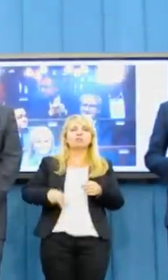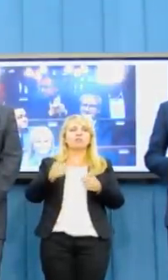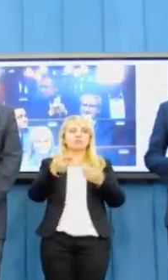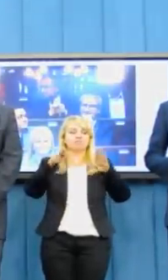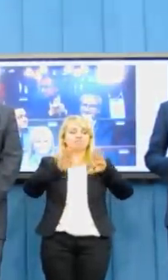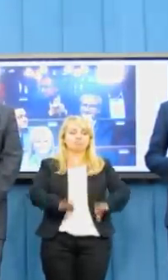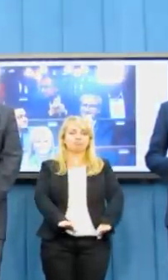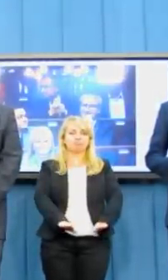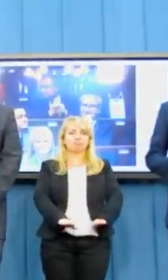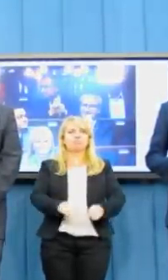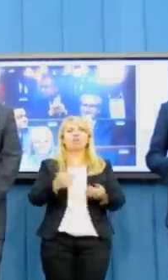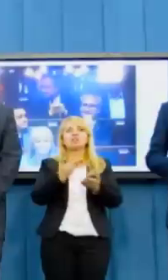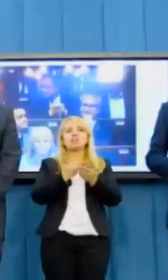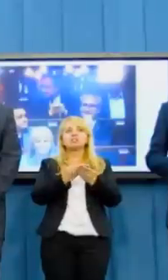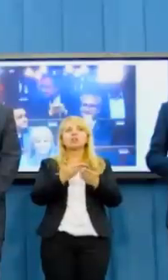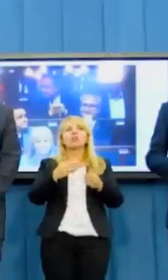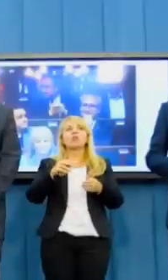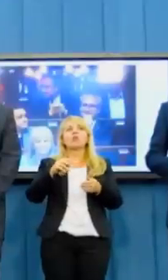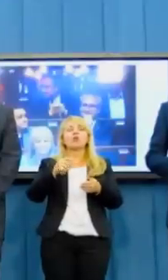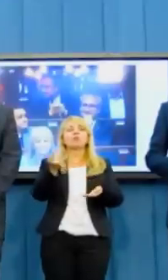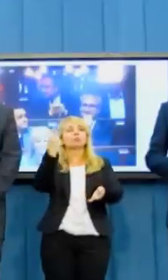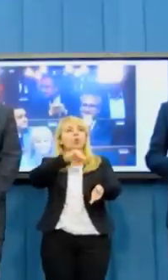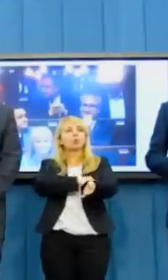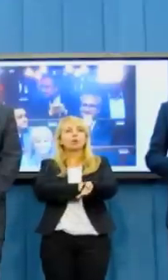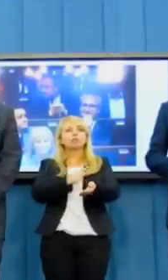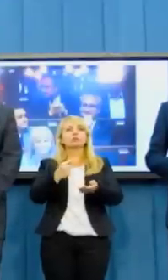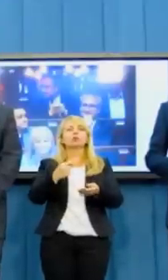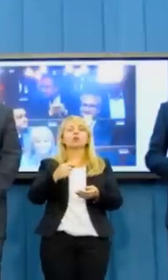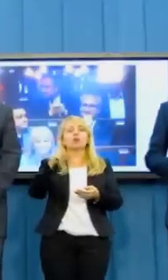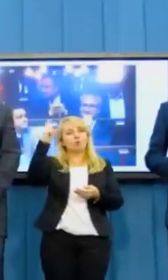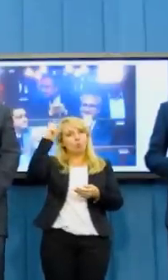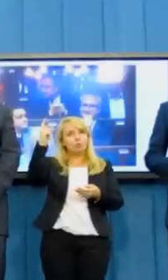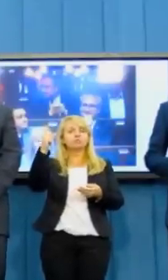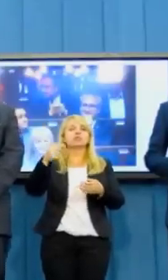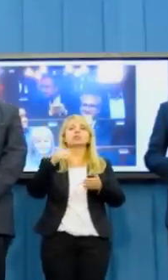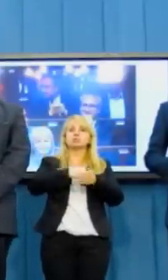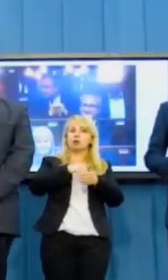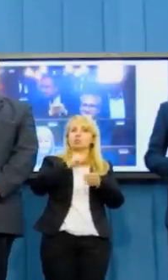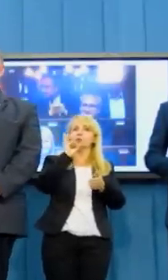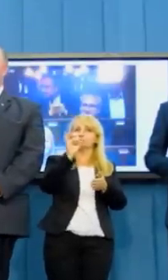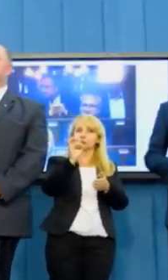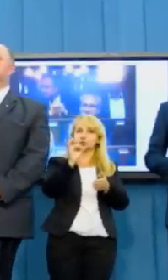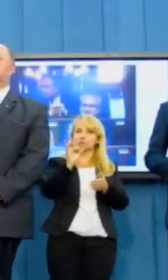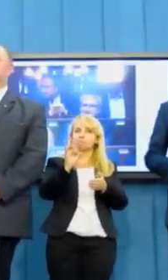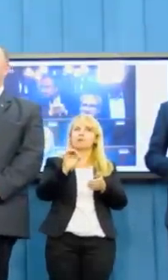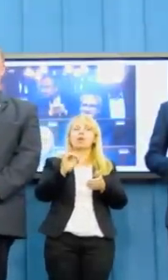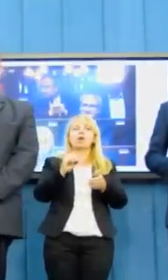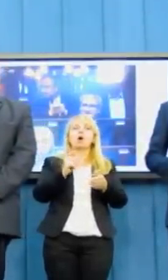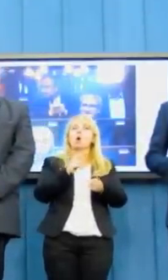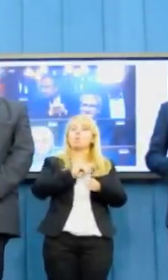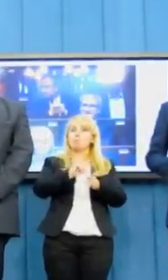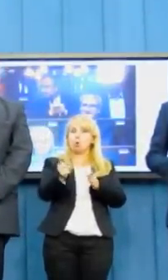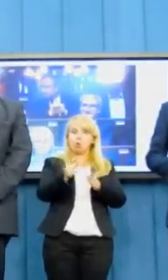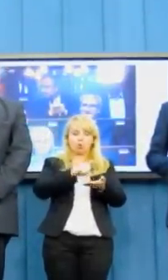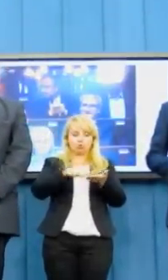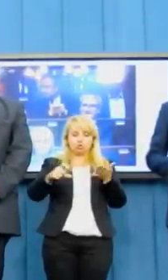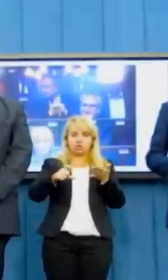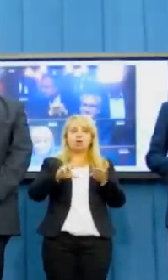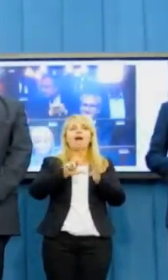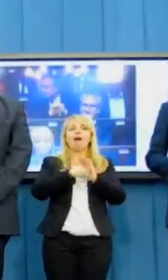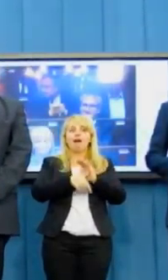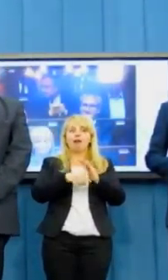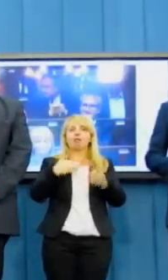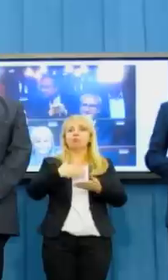Przyzwoicie natomiast zachował się prokurator generalny Andrzej Seremet. Co prawda po czasie, ale lepiej późno niż wcale, przyznając,